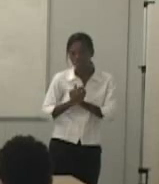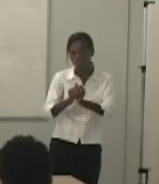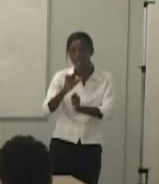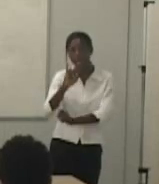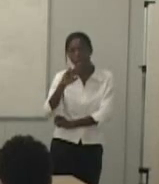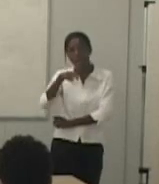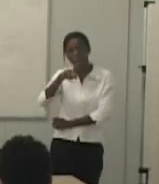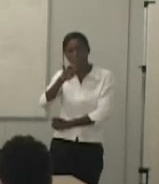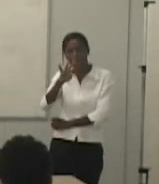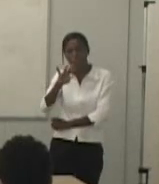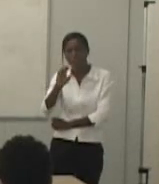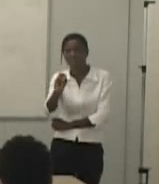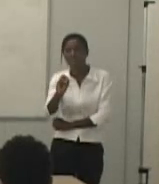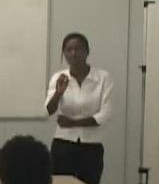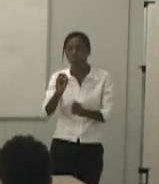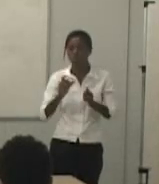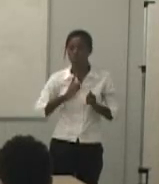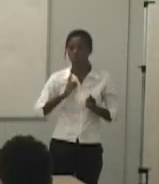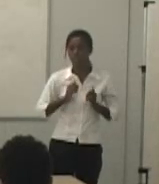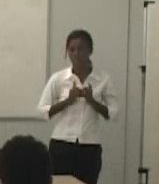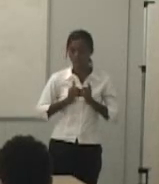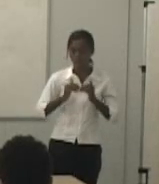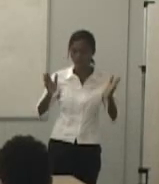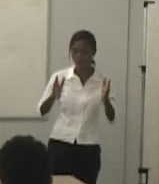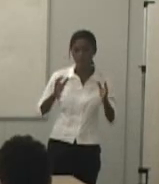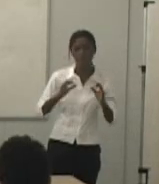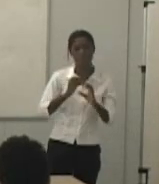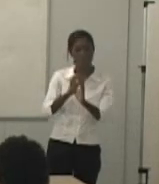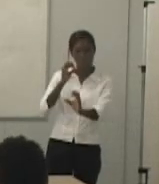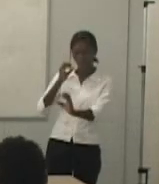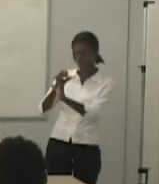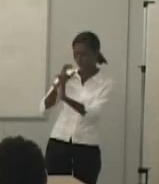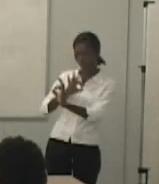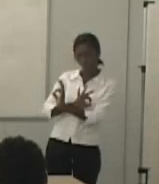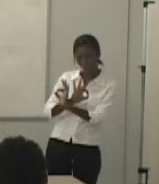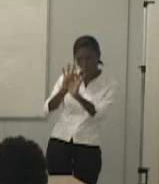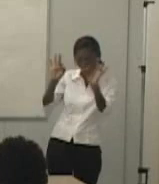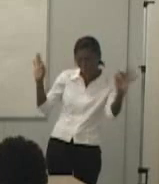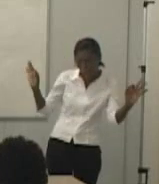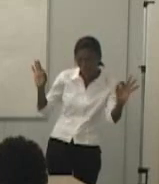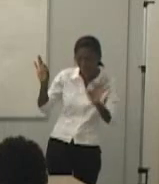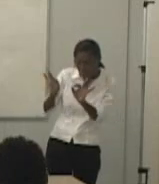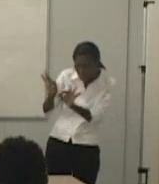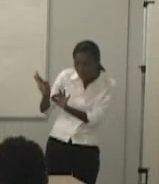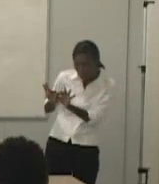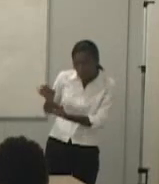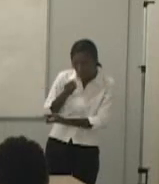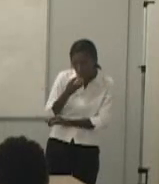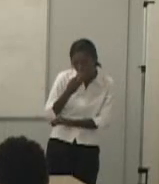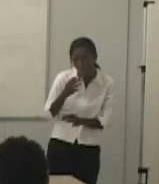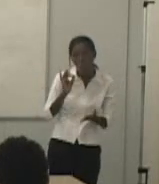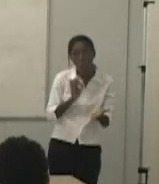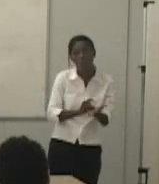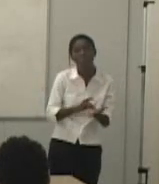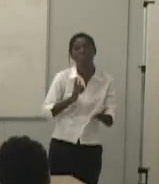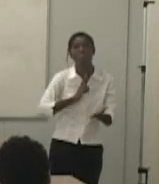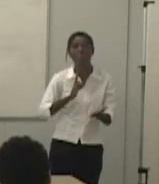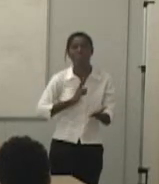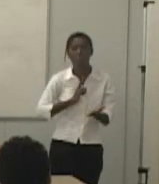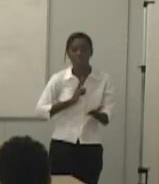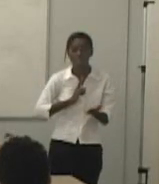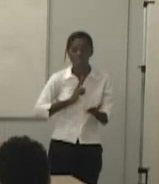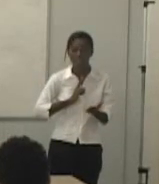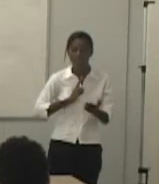abriria possibilidades tinham tem Laboratórios muito bem montados abriria possibilidades de uma interação maior dos